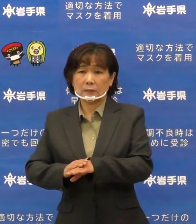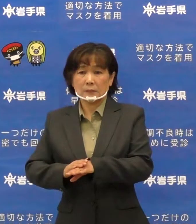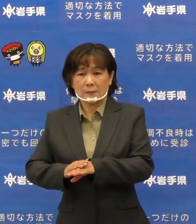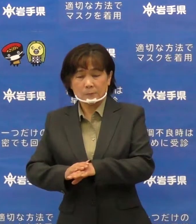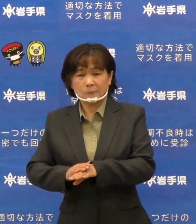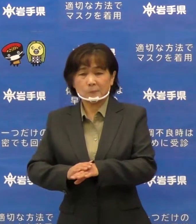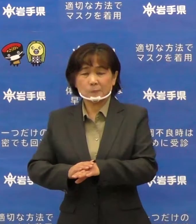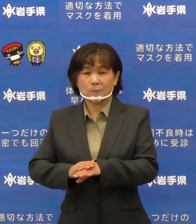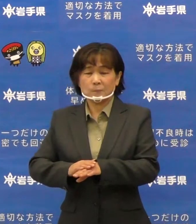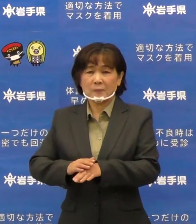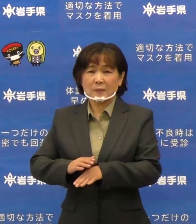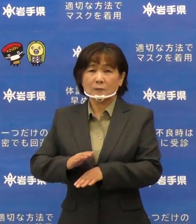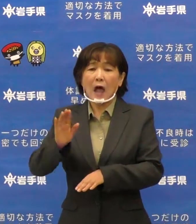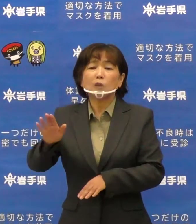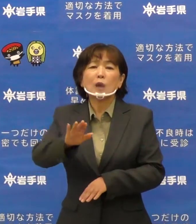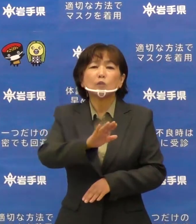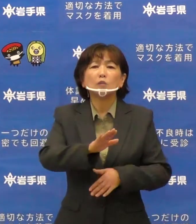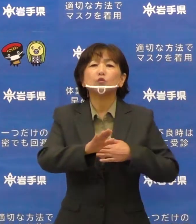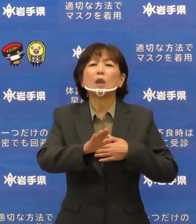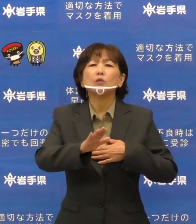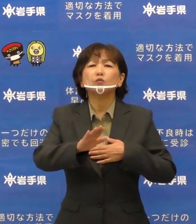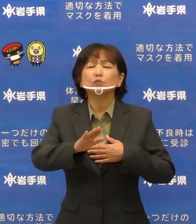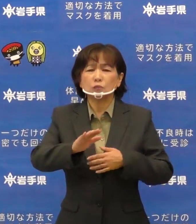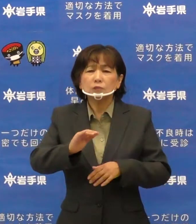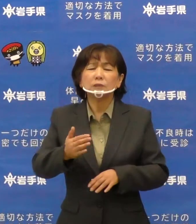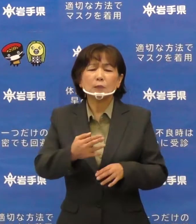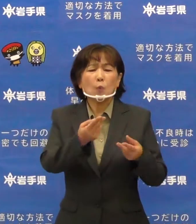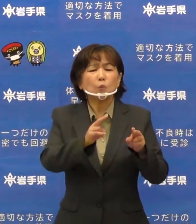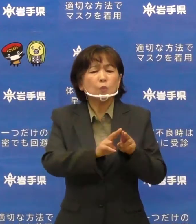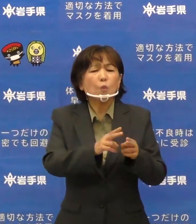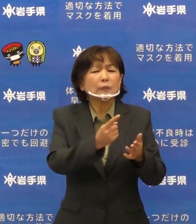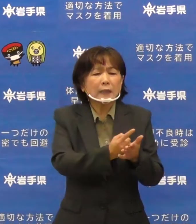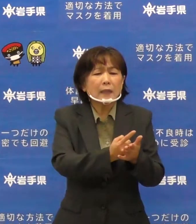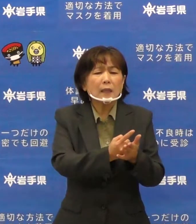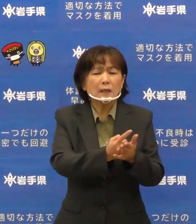ないような形が続いて、そして、